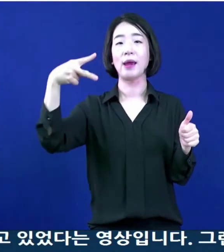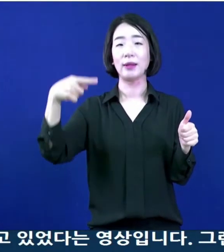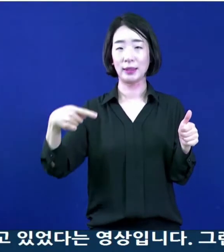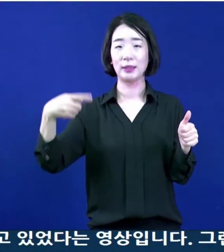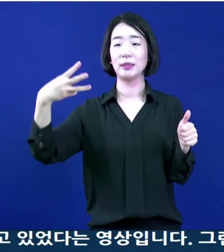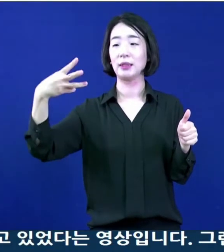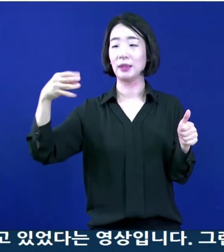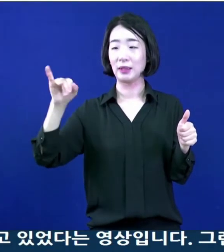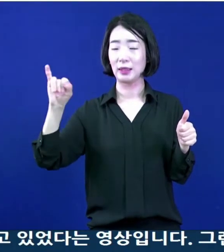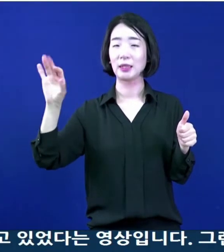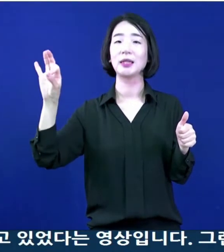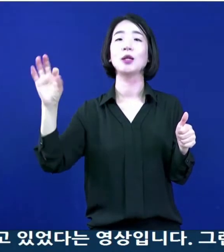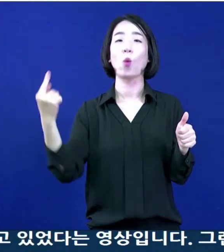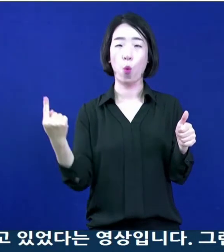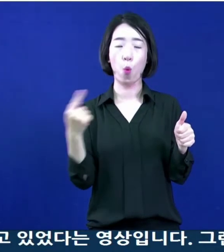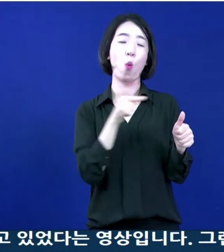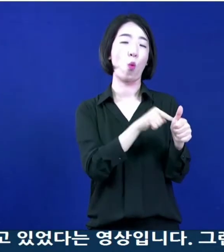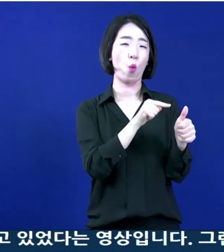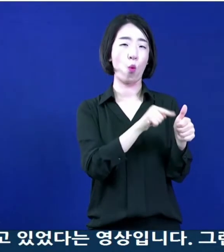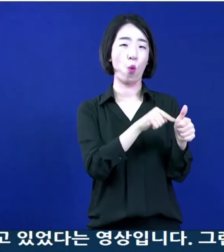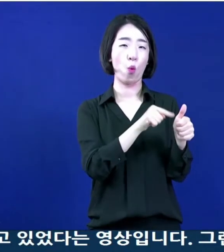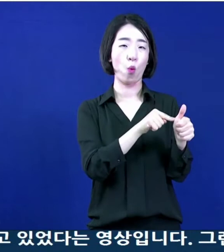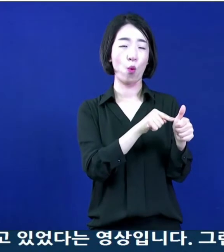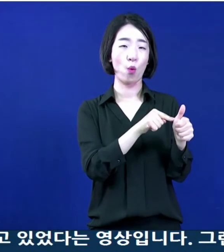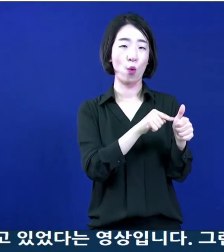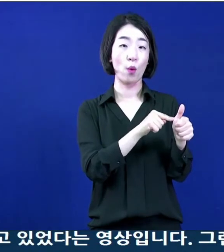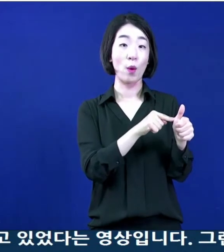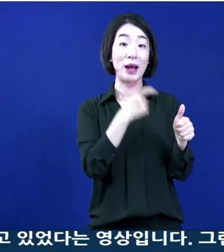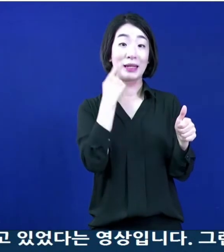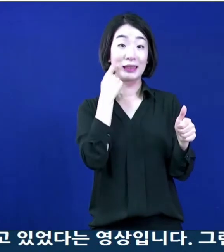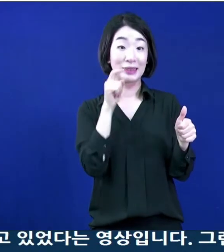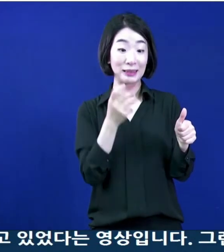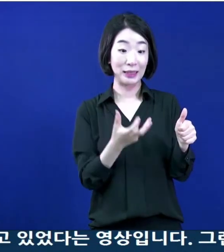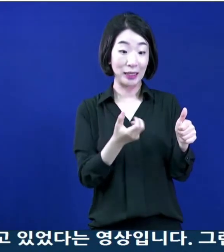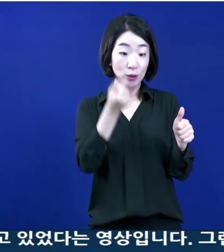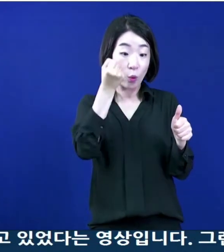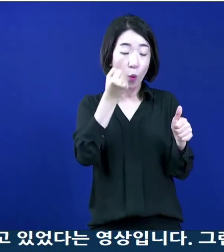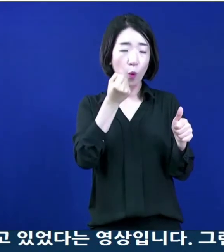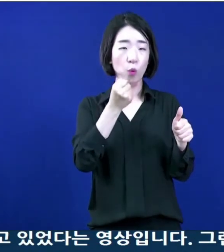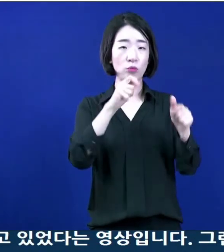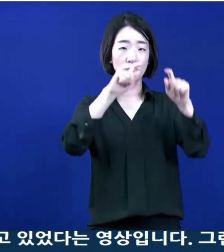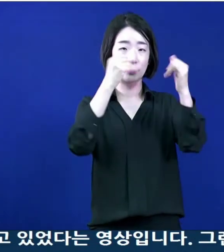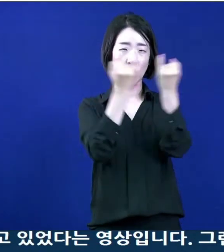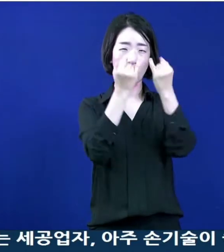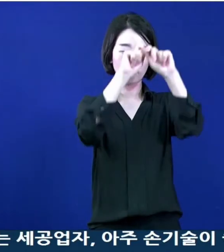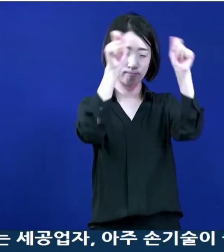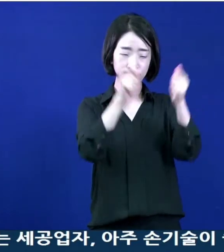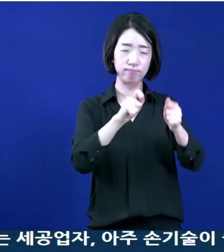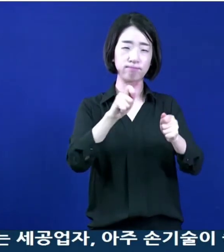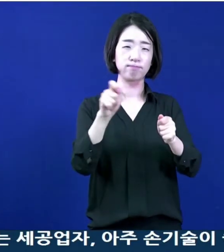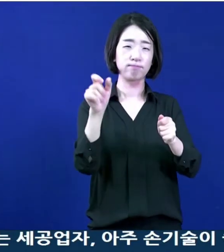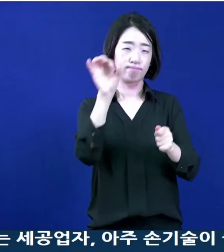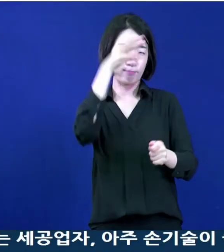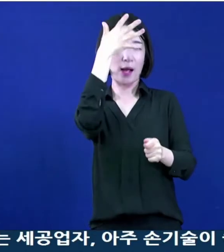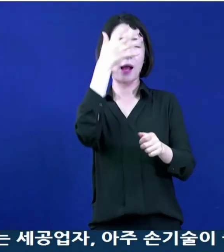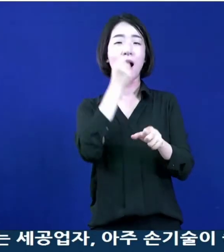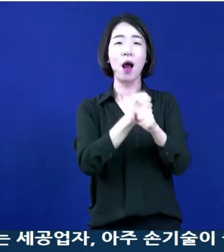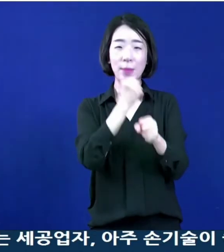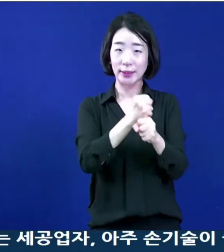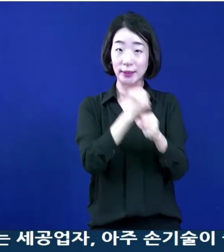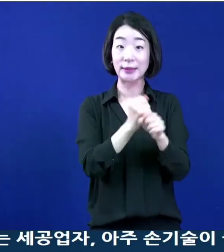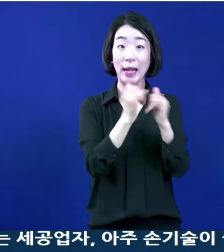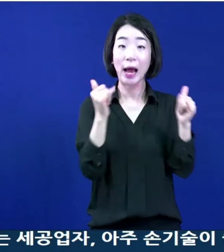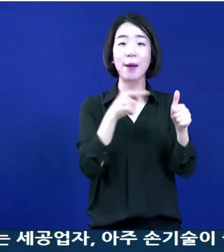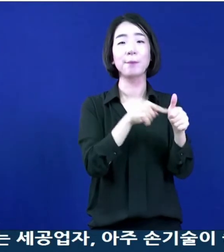데메드리오. 그 사람이 데메드리오입니다. 자, 다시 한번 이 제 얘기를 들으시고 24절 여러분 다시 한번